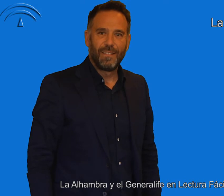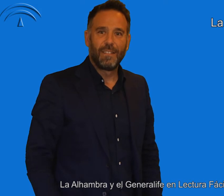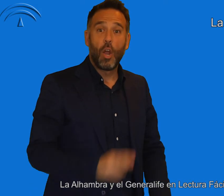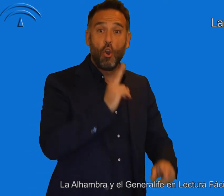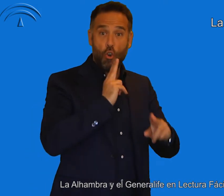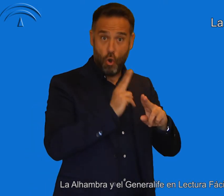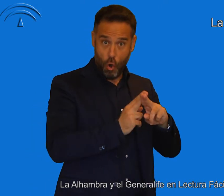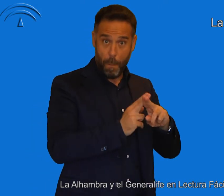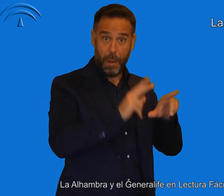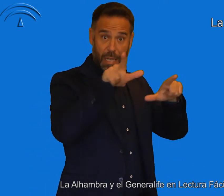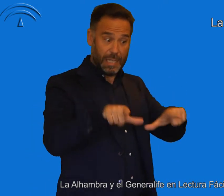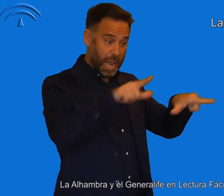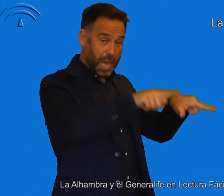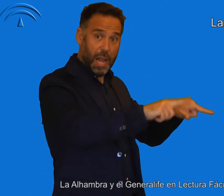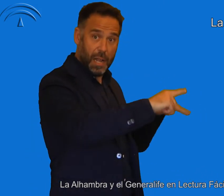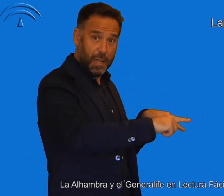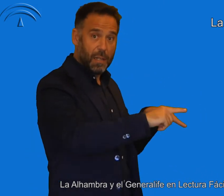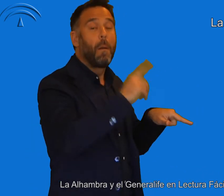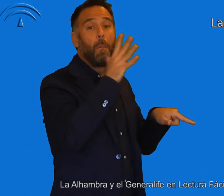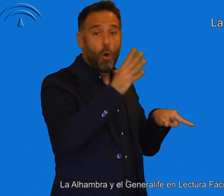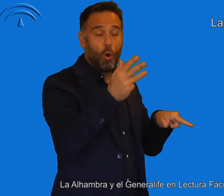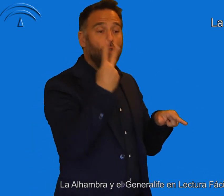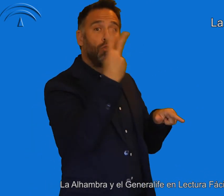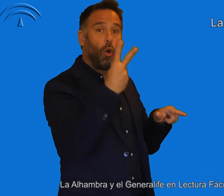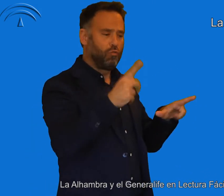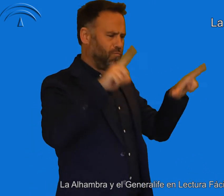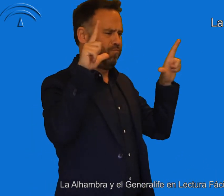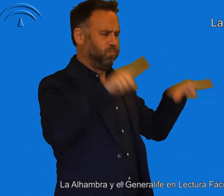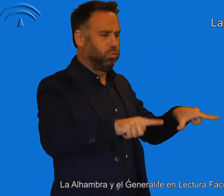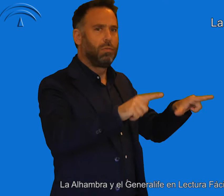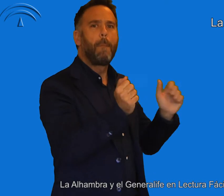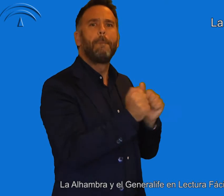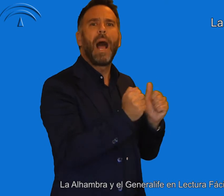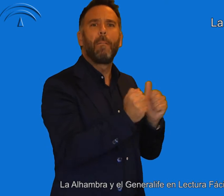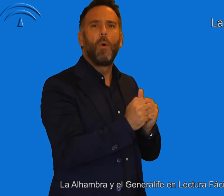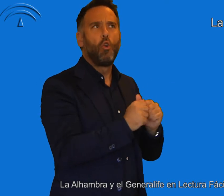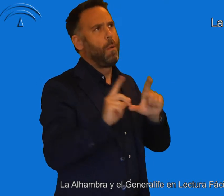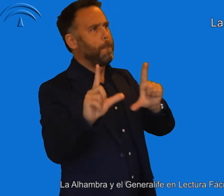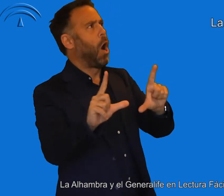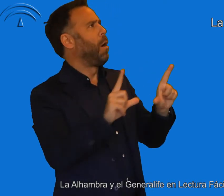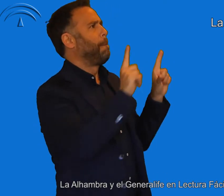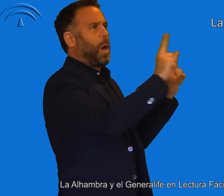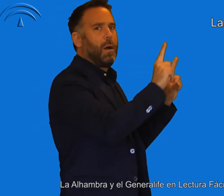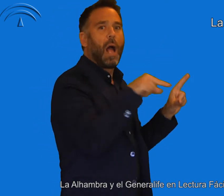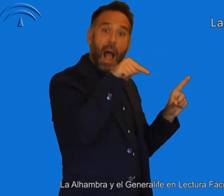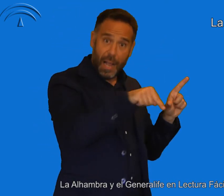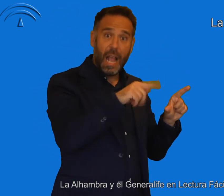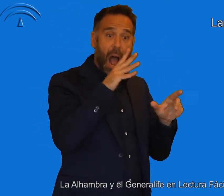El nombre de la sala proviene de las 2 grandes losas de mármol que hay al lado de la fuente. Aquí también el agua